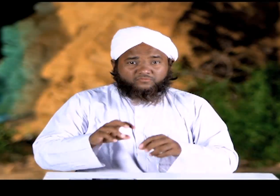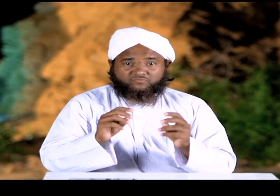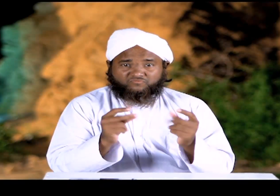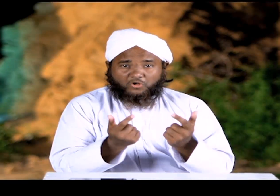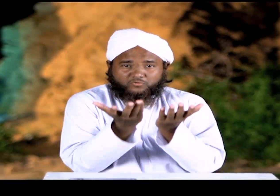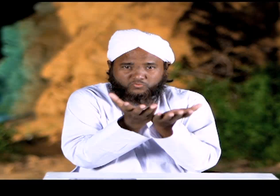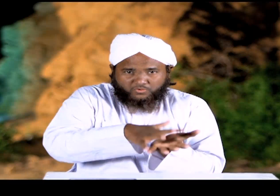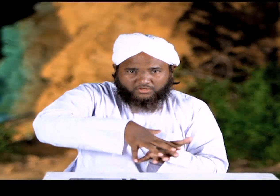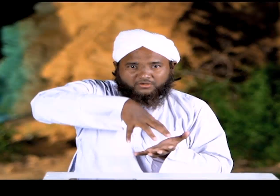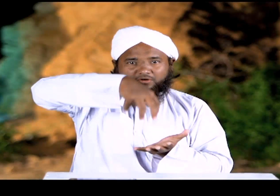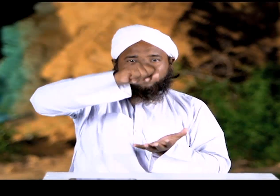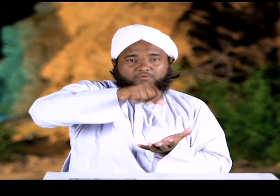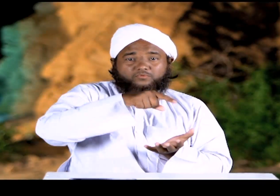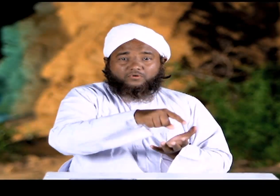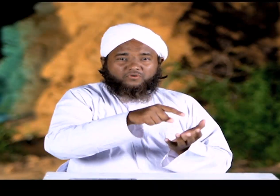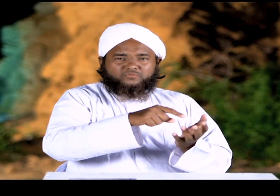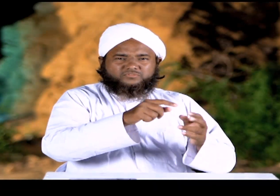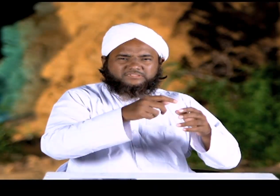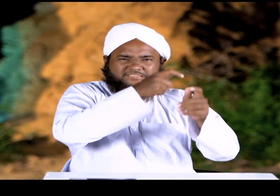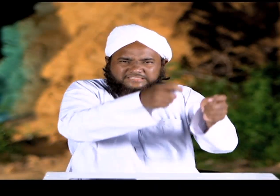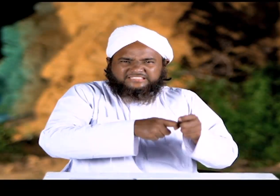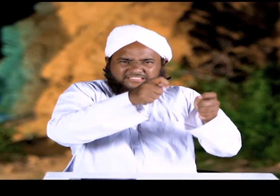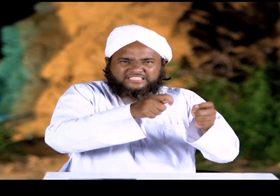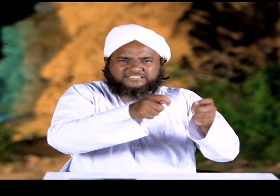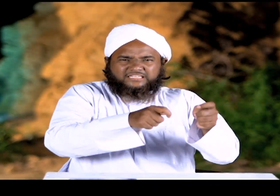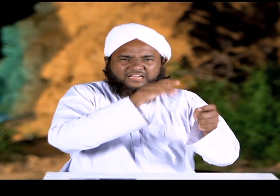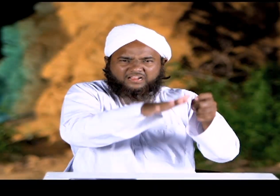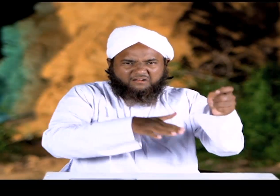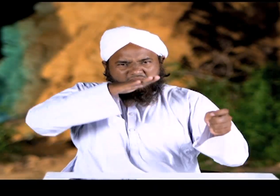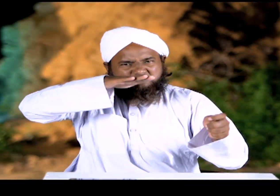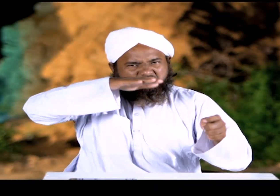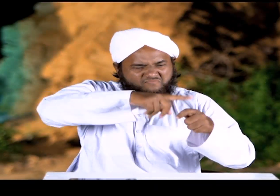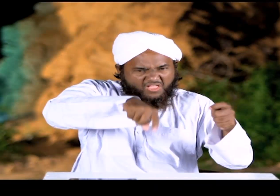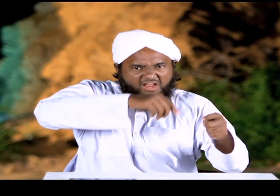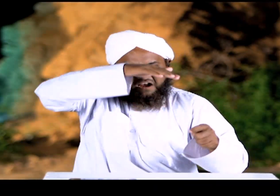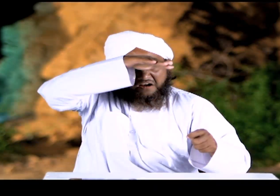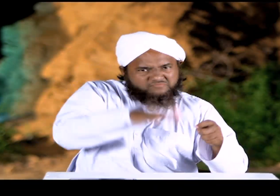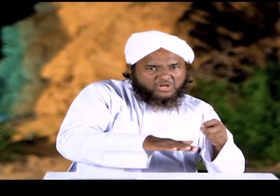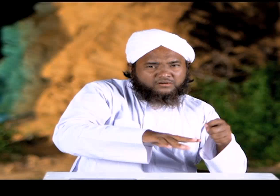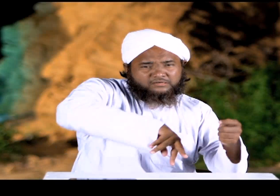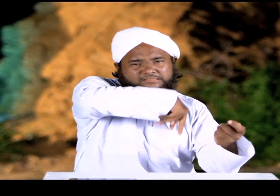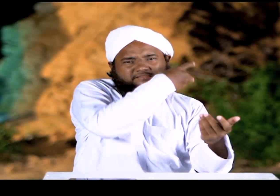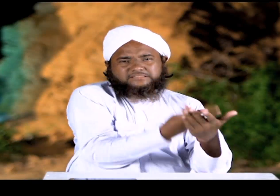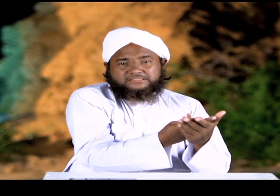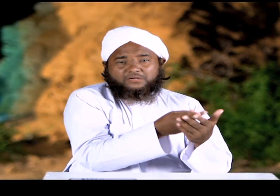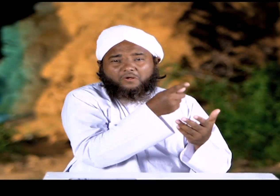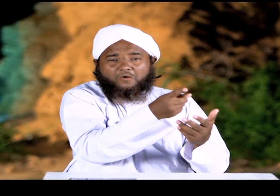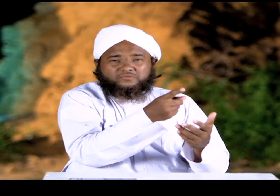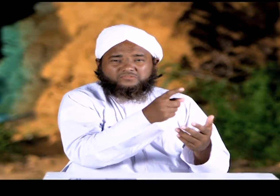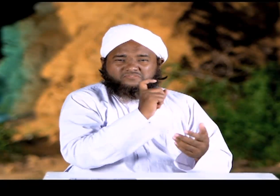دعا قبول ہوئی اور اس کے گھوڑے کا پاؤں زمین کے ایک سوراخ پر پڑا، جس سے گھوڑے کو جھٹکا لگا۔ بے ادب و